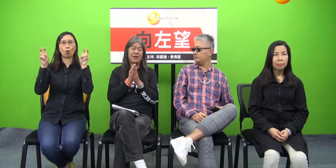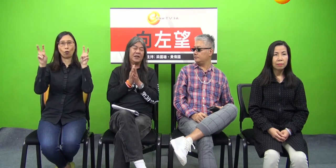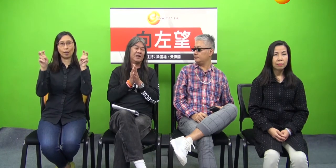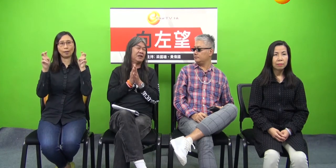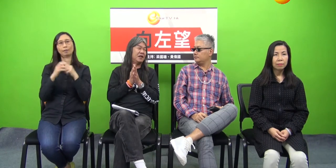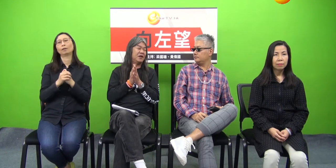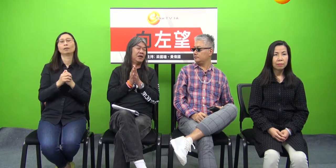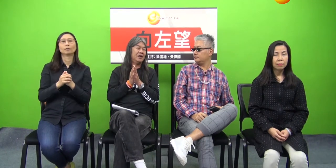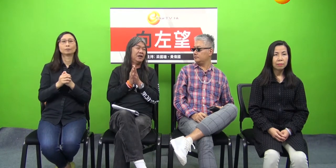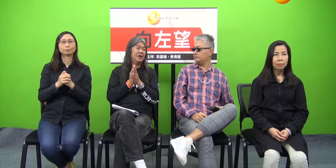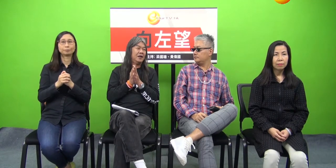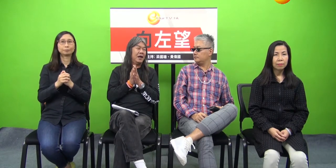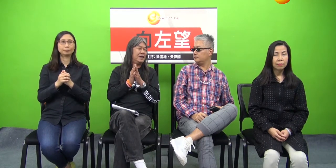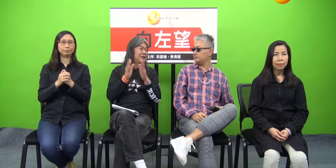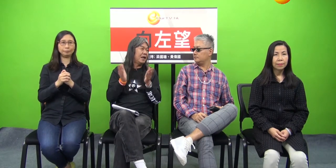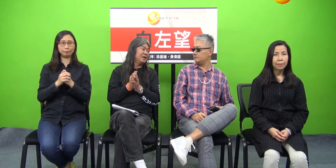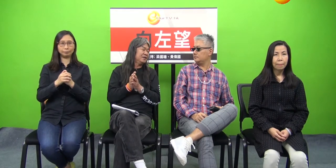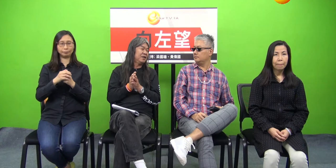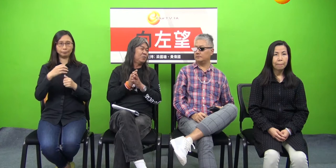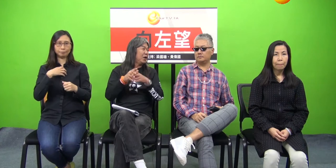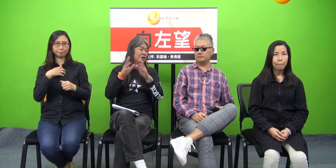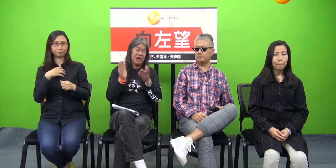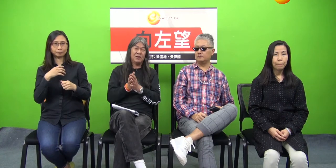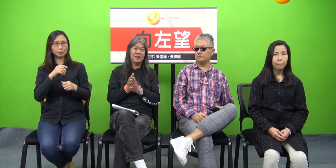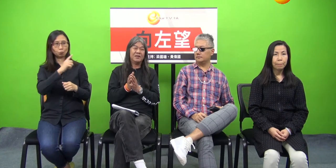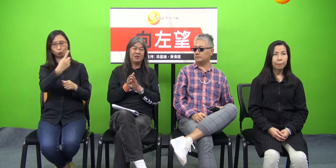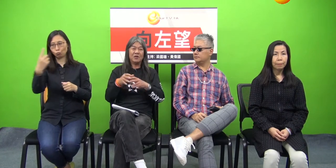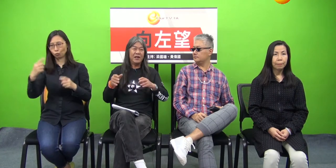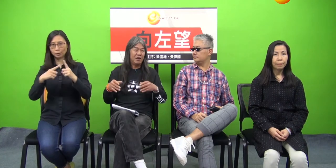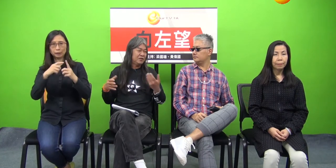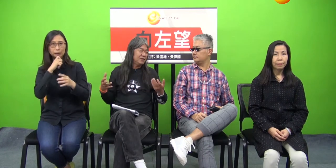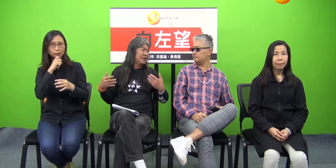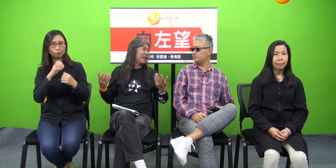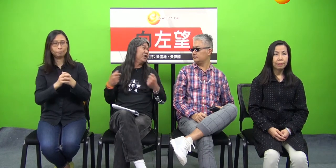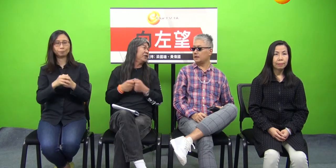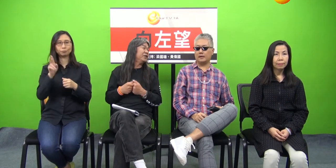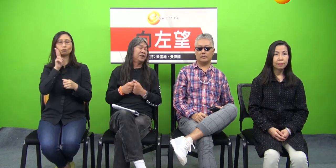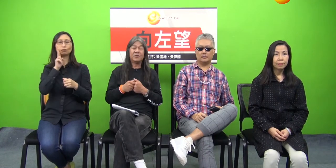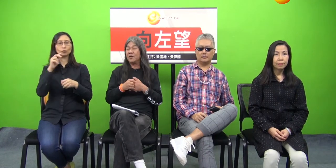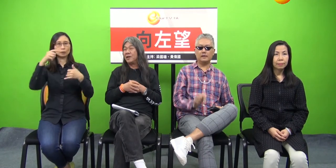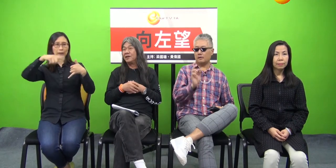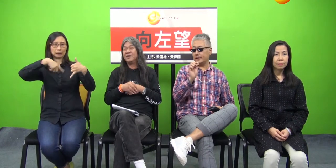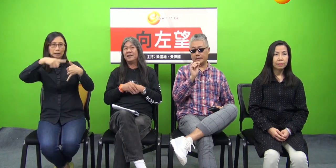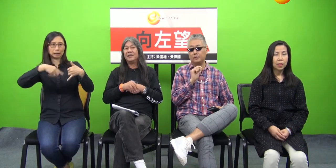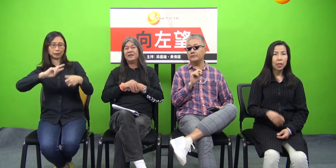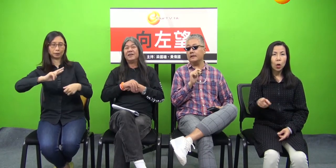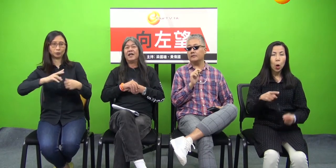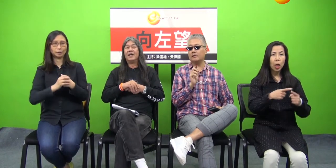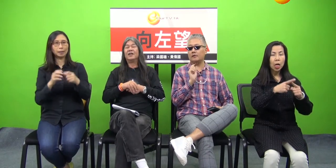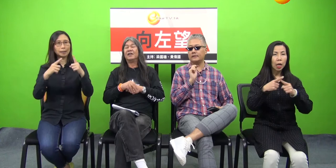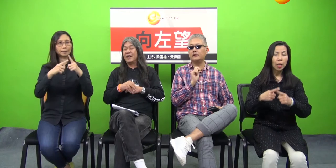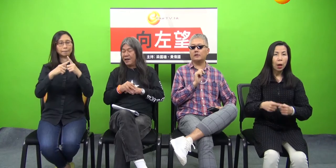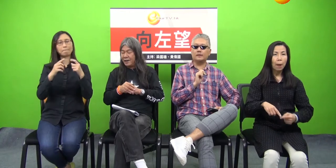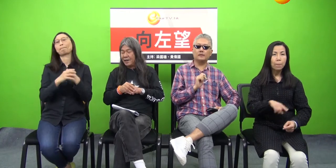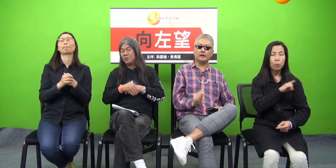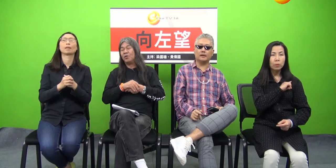個價值嘅睇法咧，係天生嘅，每一個人都有嘅。就等於你有四體一樣，係咁講。 即係依個講人性本善嗰個